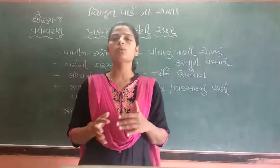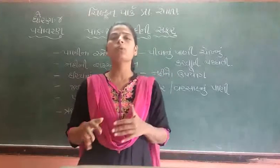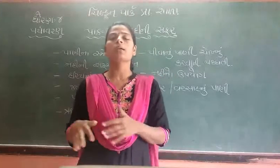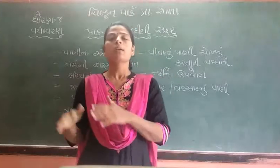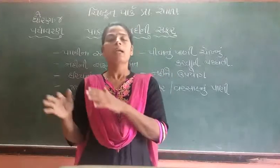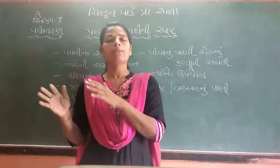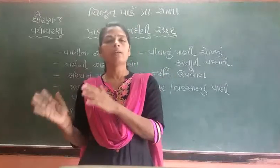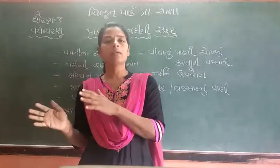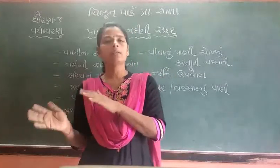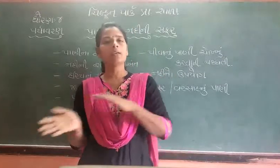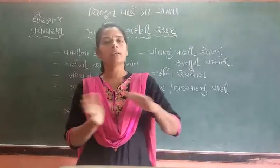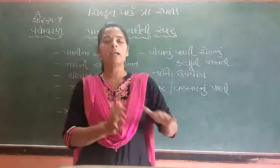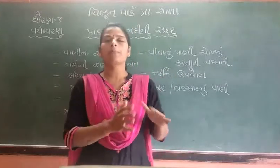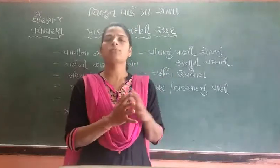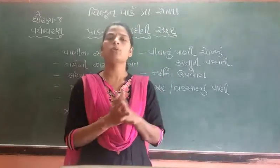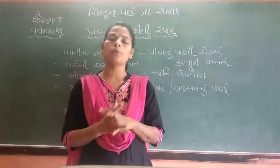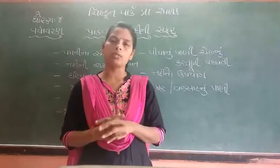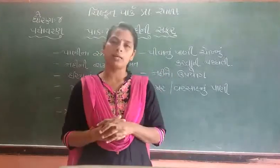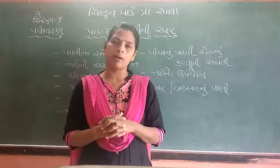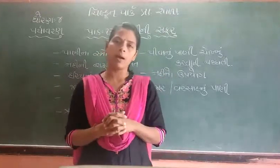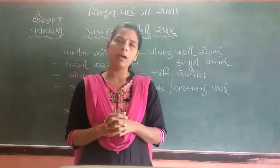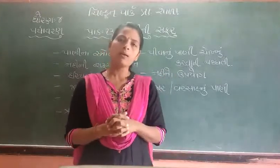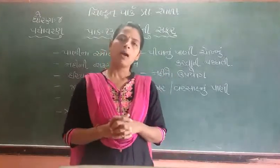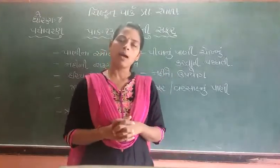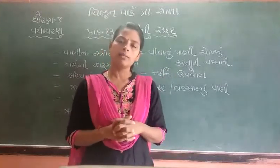નહીં, એ ફિલ્ટર થઈ અને આપણા સુધી પહોંચાડવામાં આવે છે.